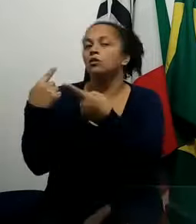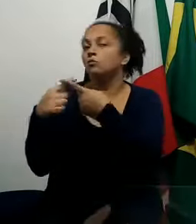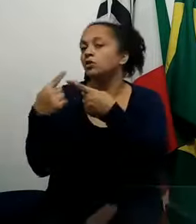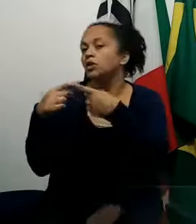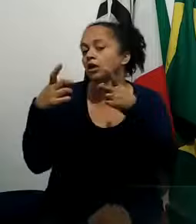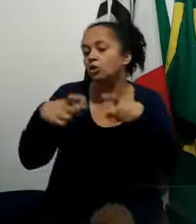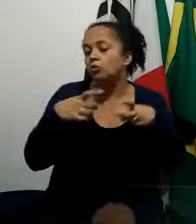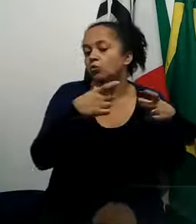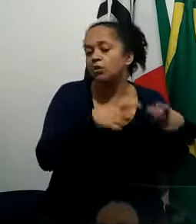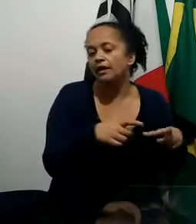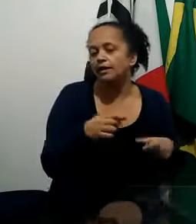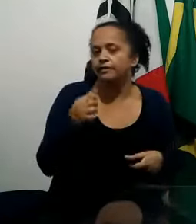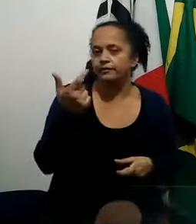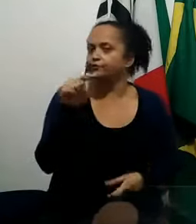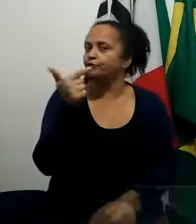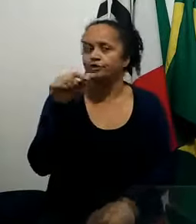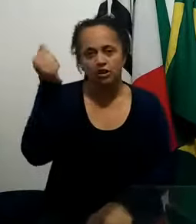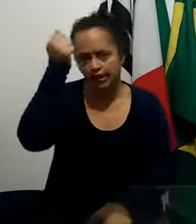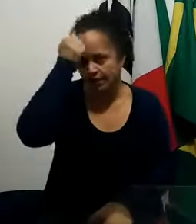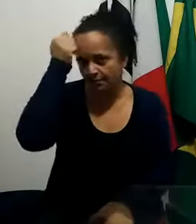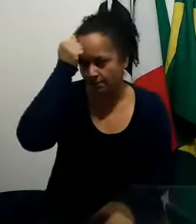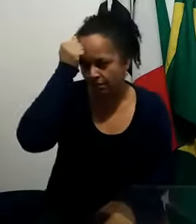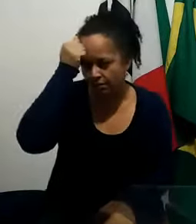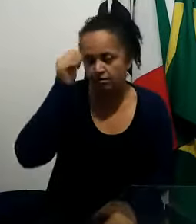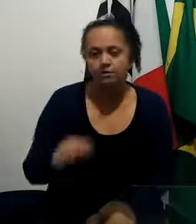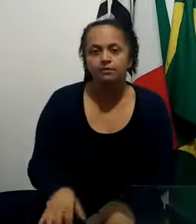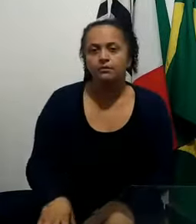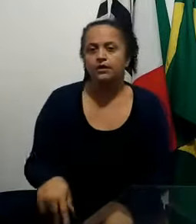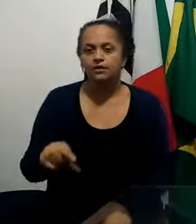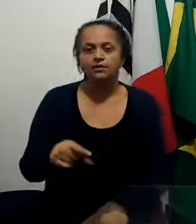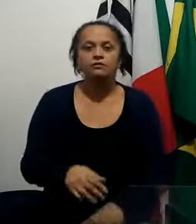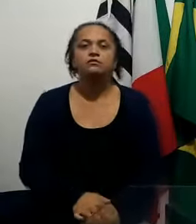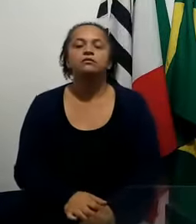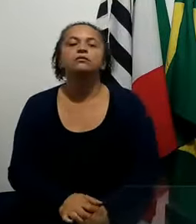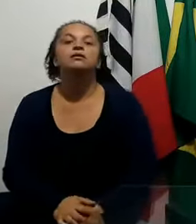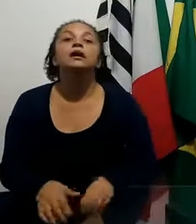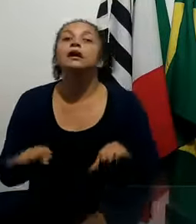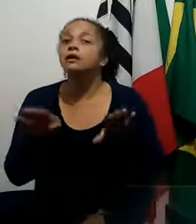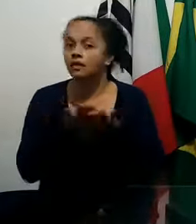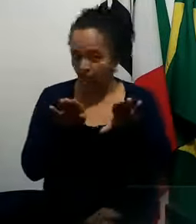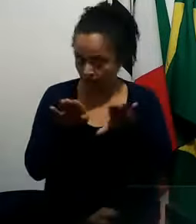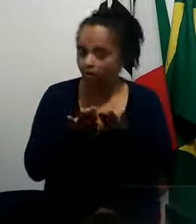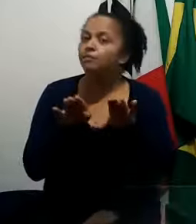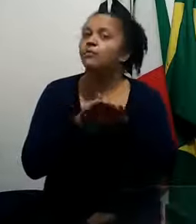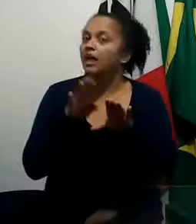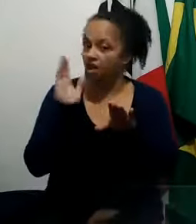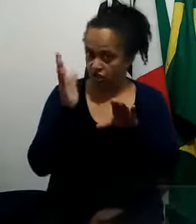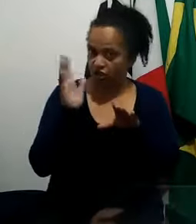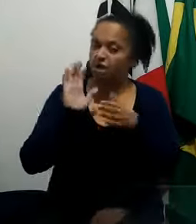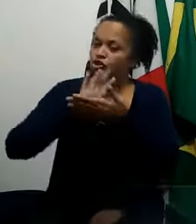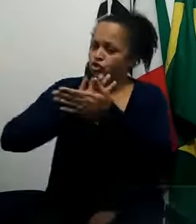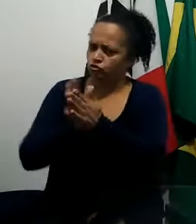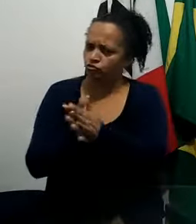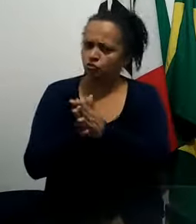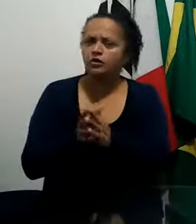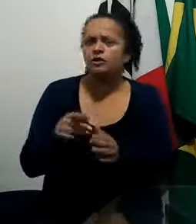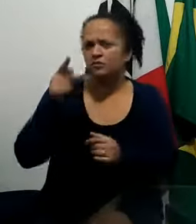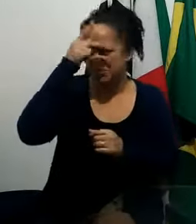estivesse ali pregando a justiça. Ele destruiu o primeiro mundo com as águas do dilúvio, esse Deus de